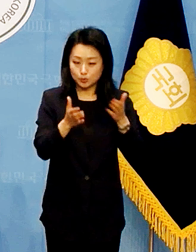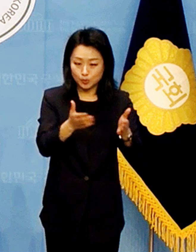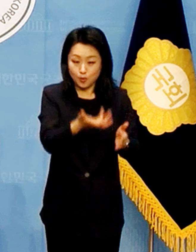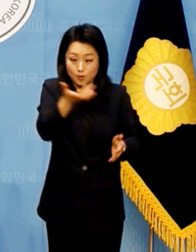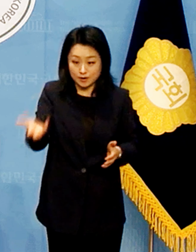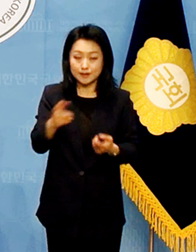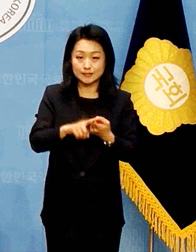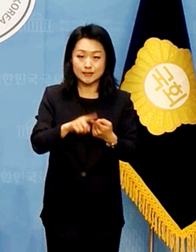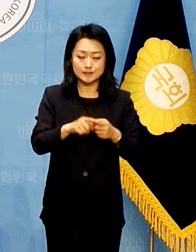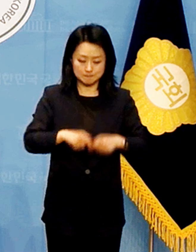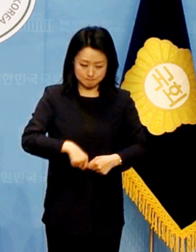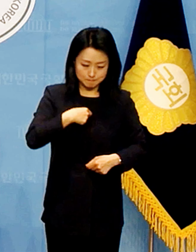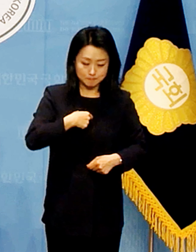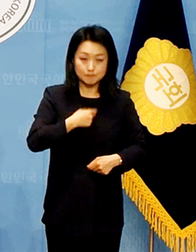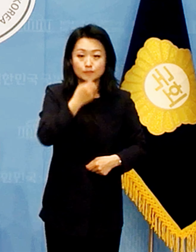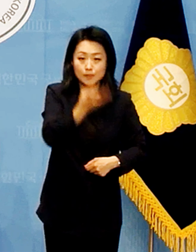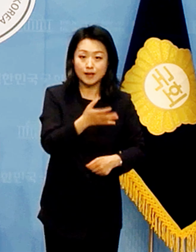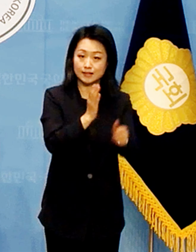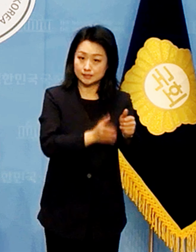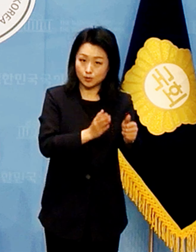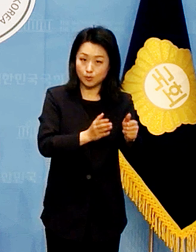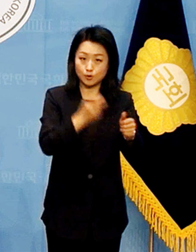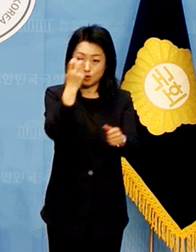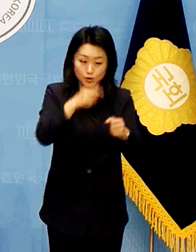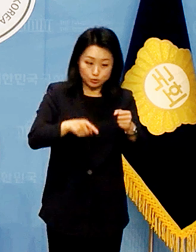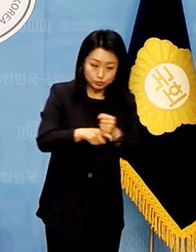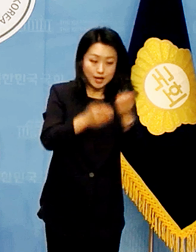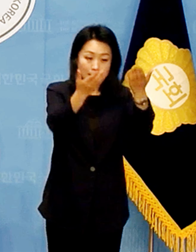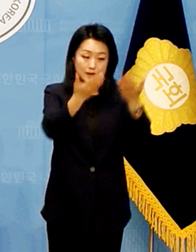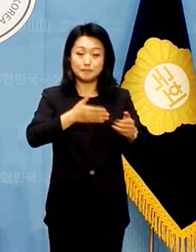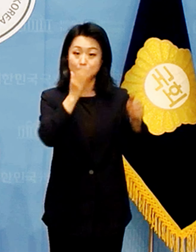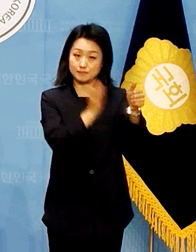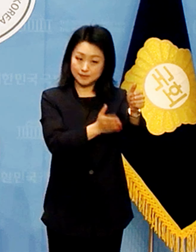밝히십시오. 그리고 성실하게 수사를 받으세요.